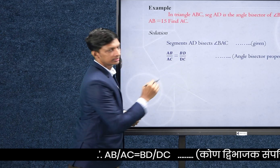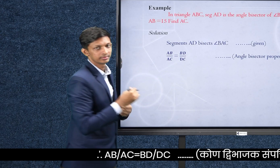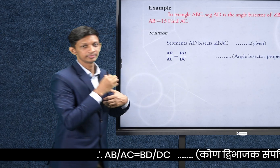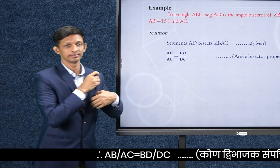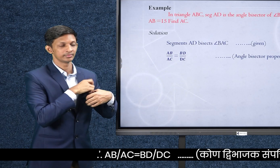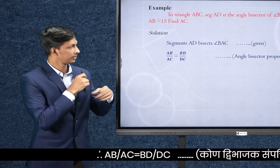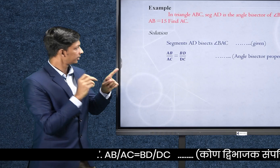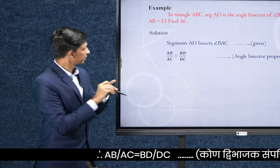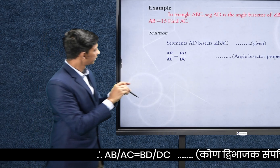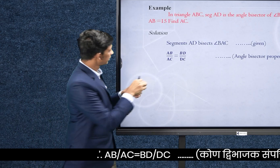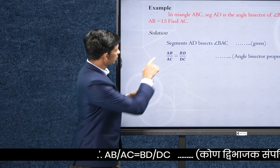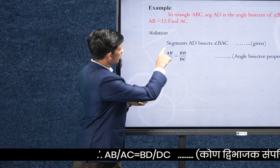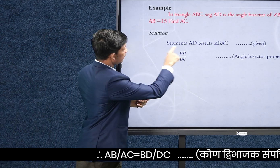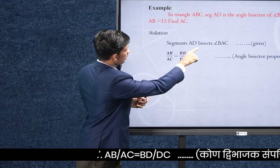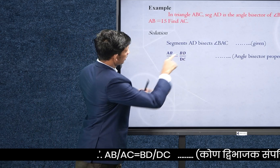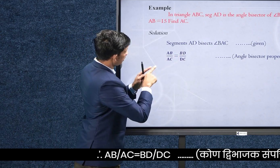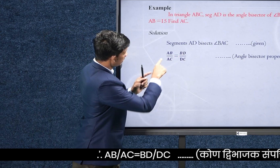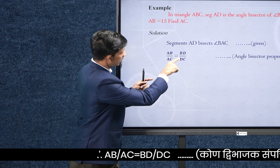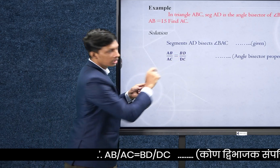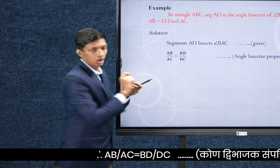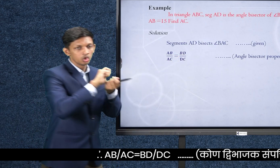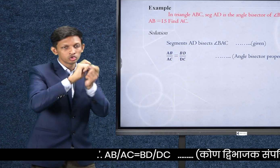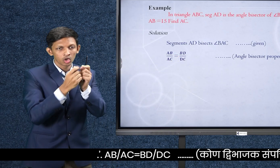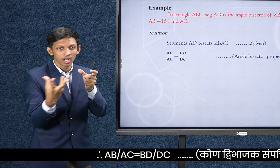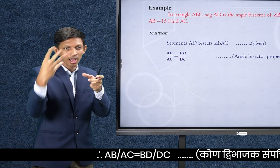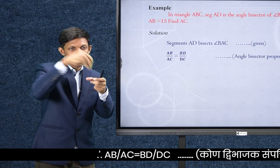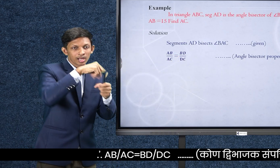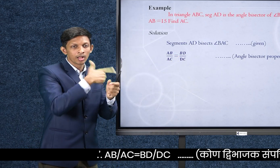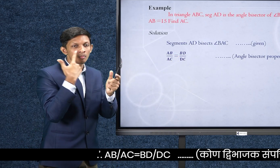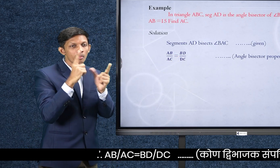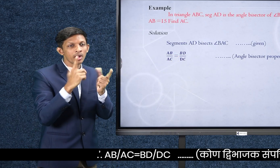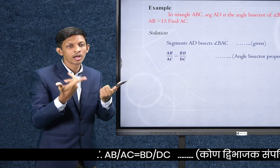द्विभाजक संपत्ति।